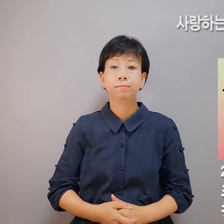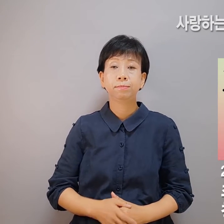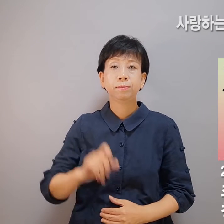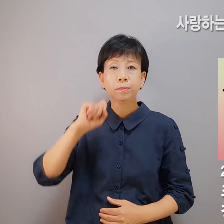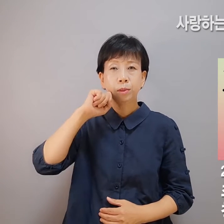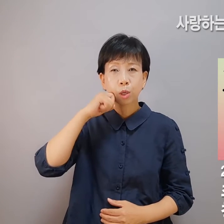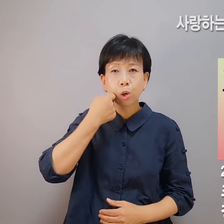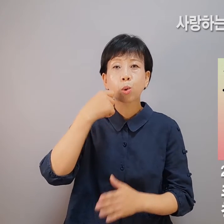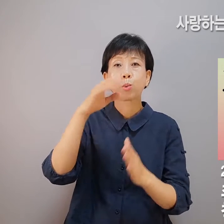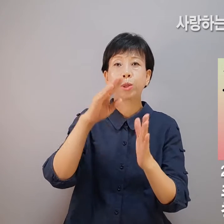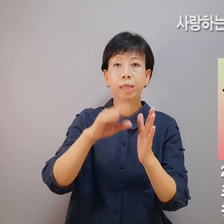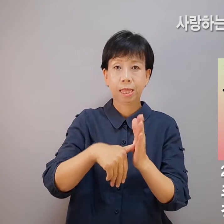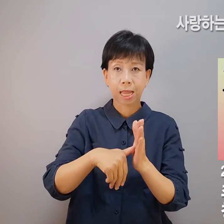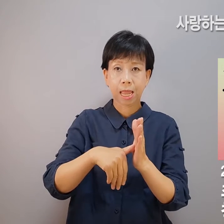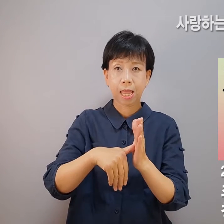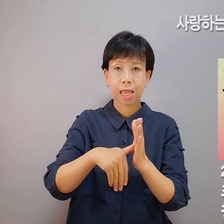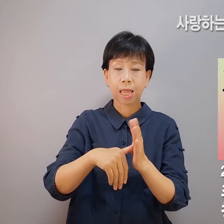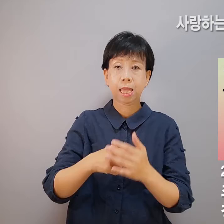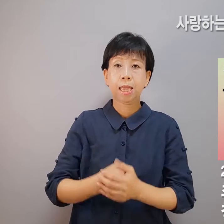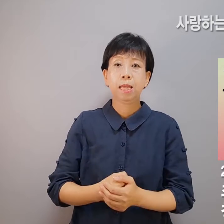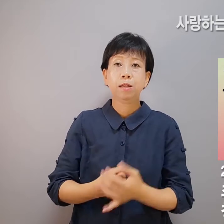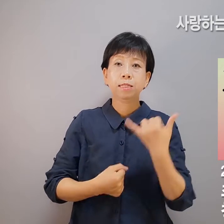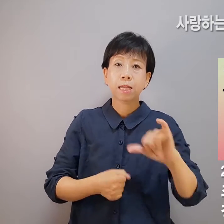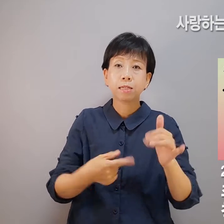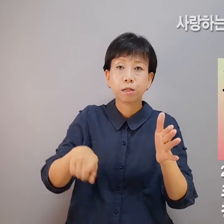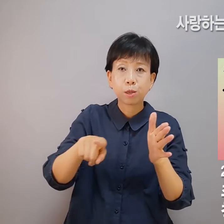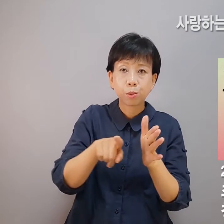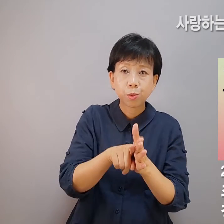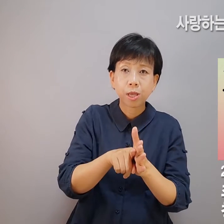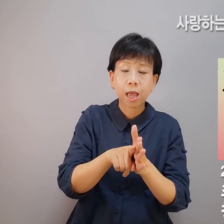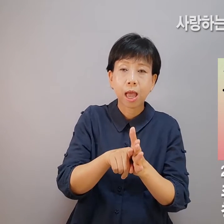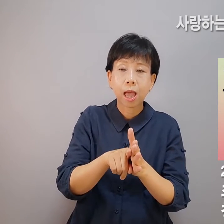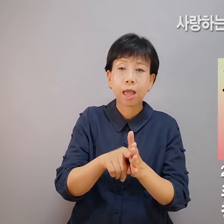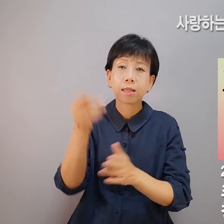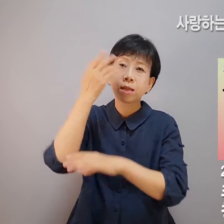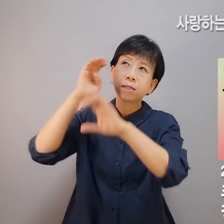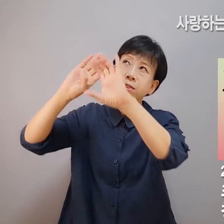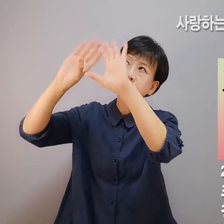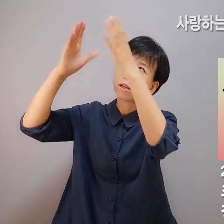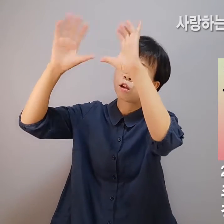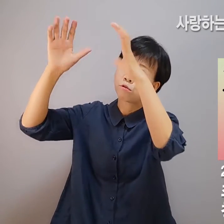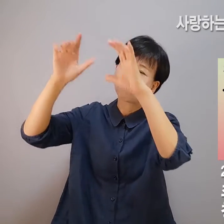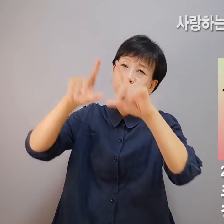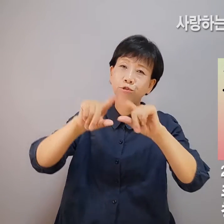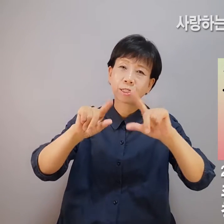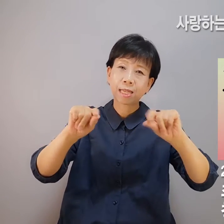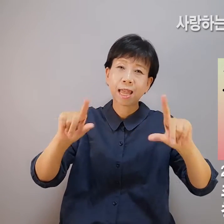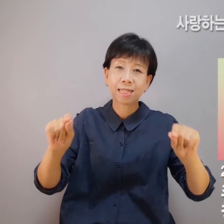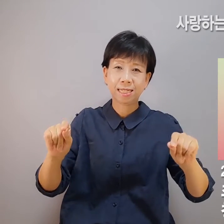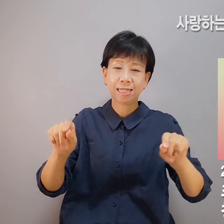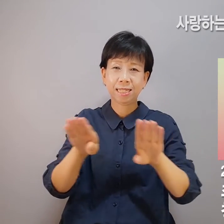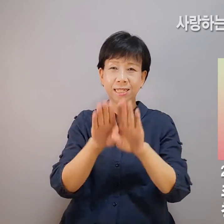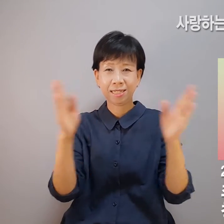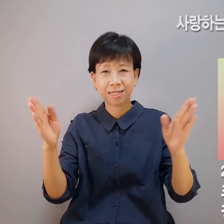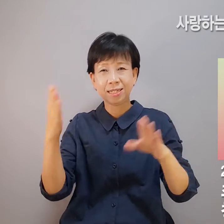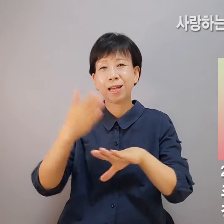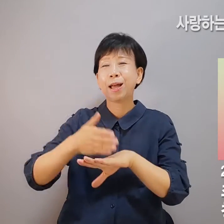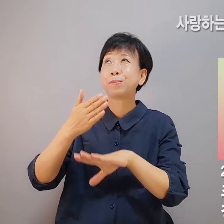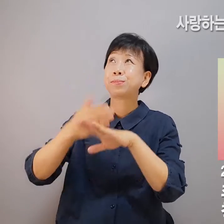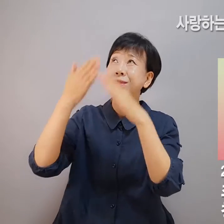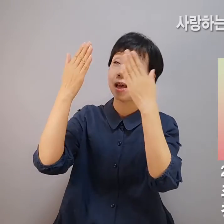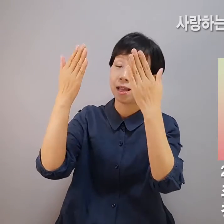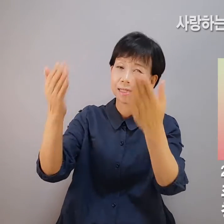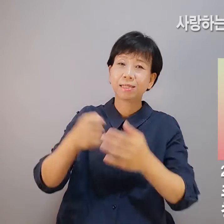어려운 이때 다음 세대를 위한 천국잔치를 열게 하시니 감사드립니다.